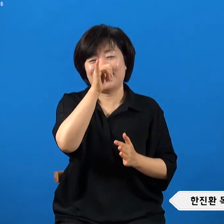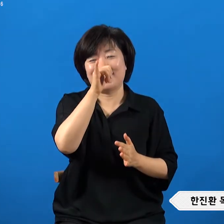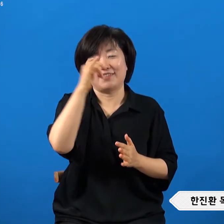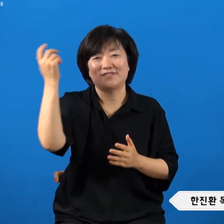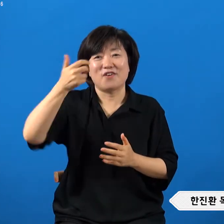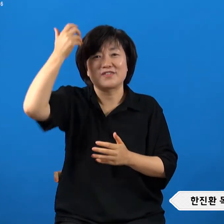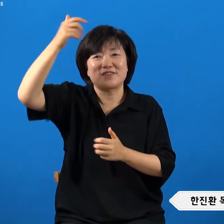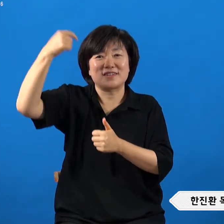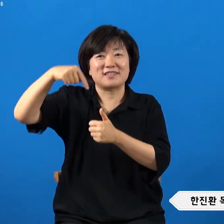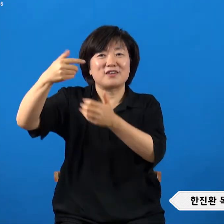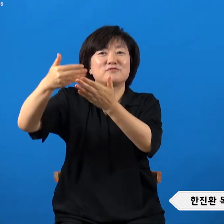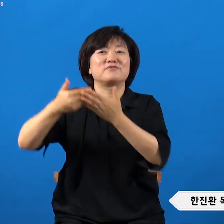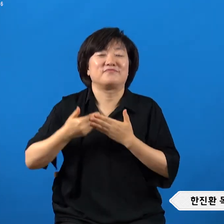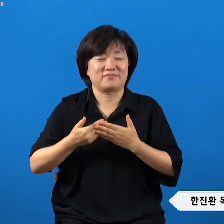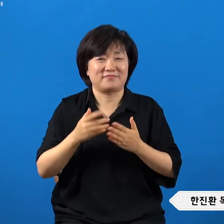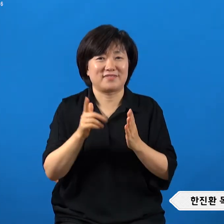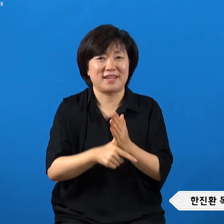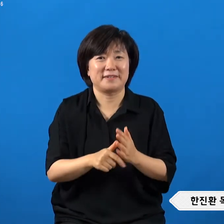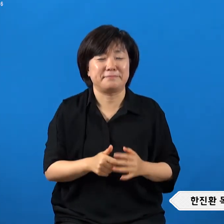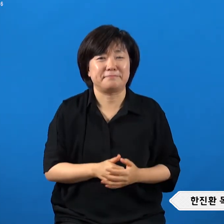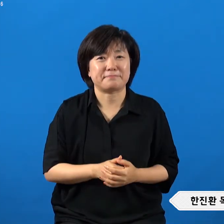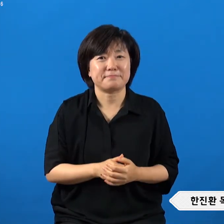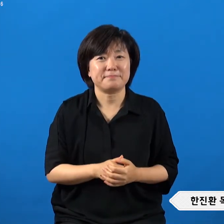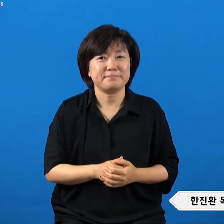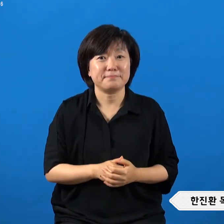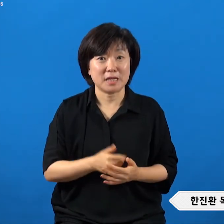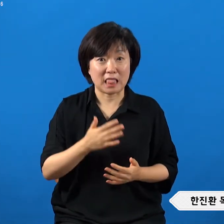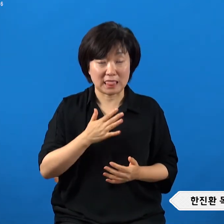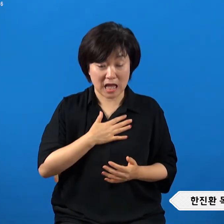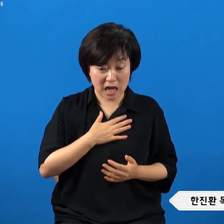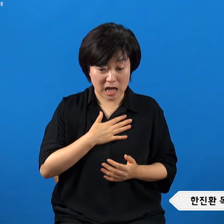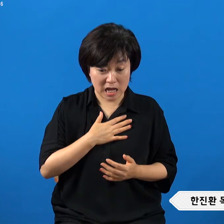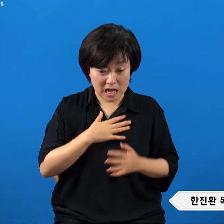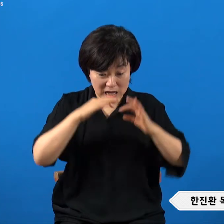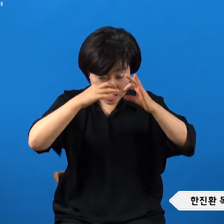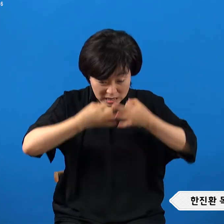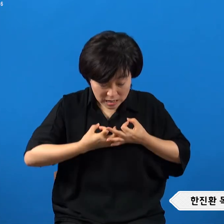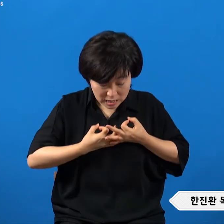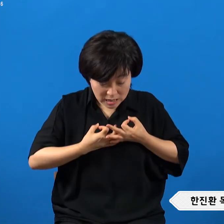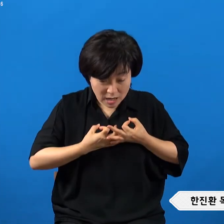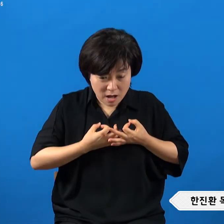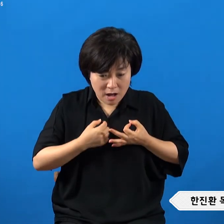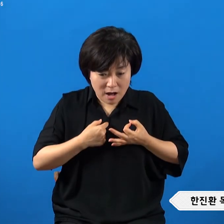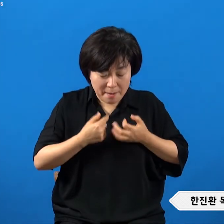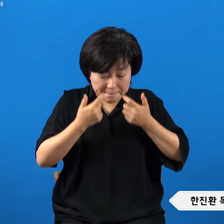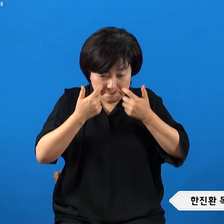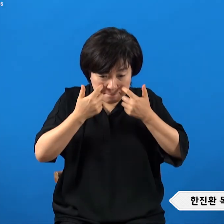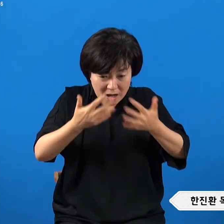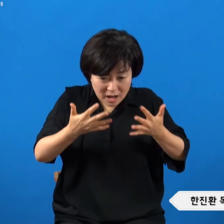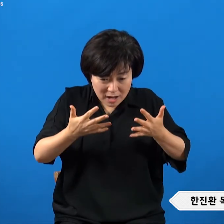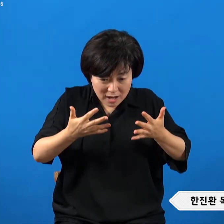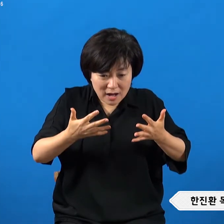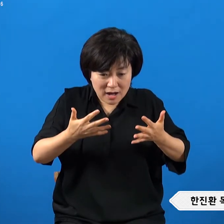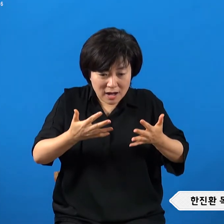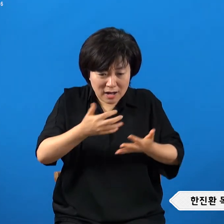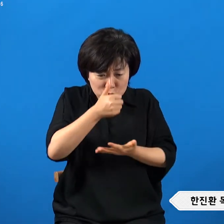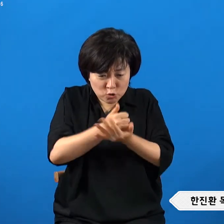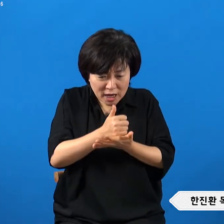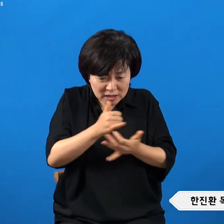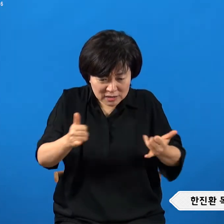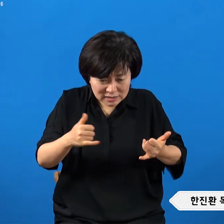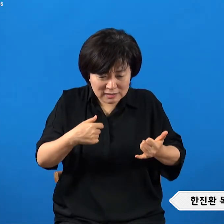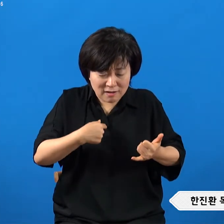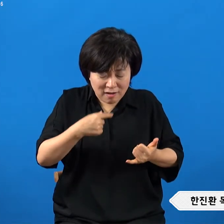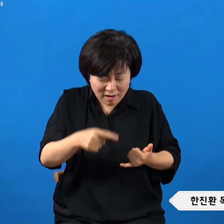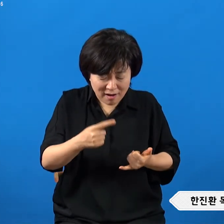성령께서 깨닫게 해주시는 것입니다. 나 자신이 그냥 있는 대로 다 드러나는 것 같을 때